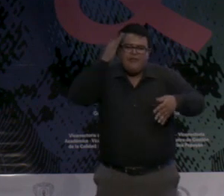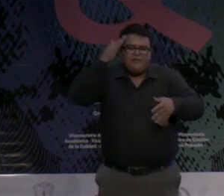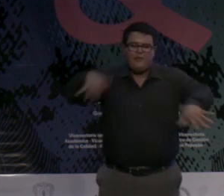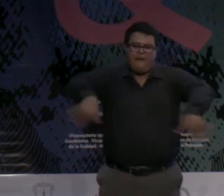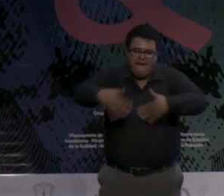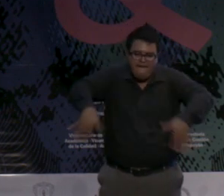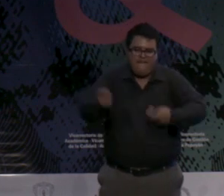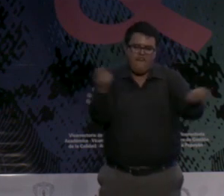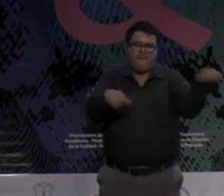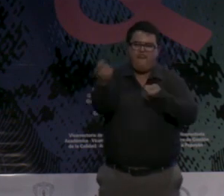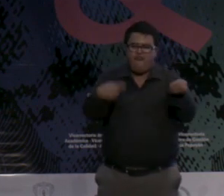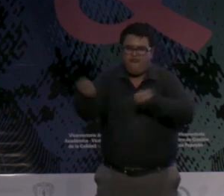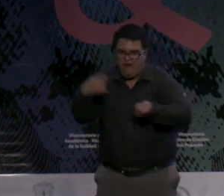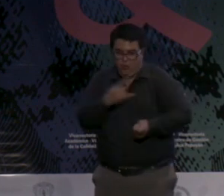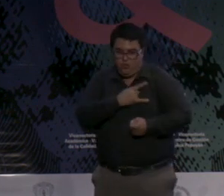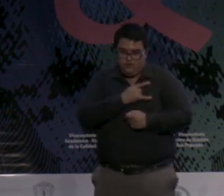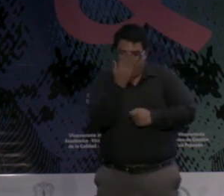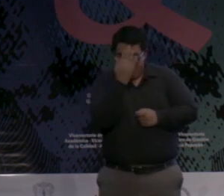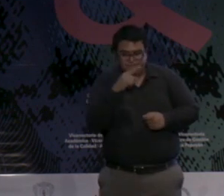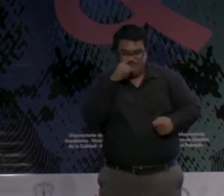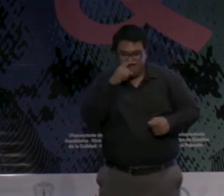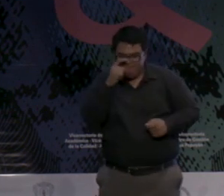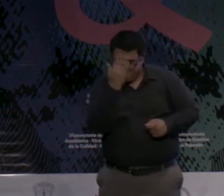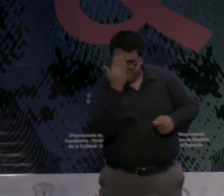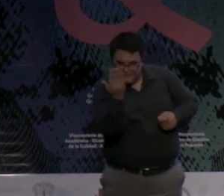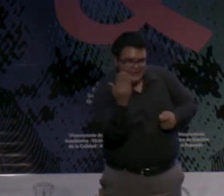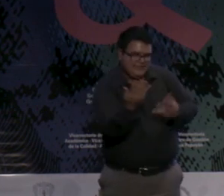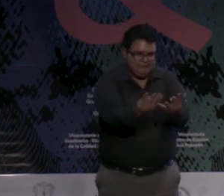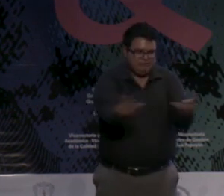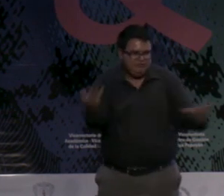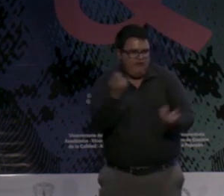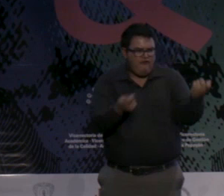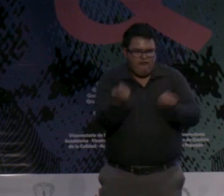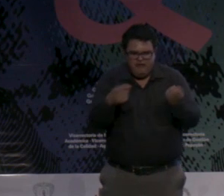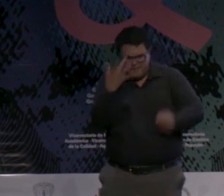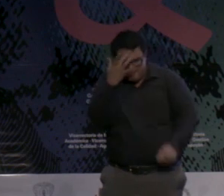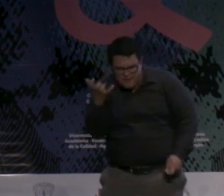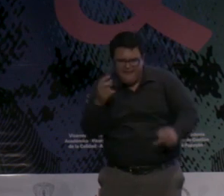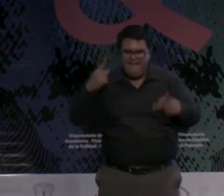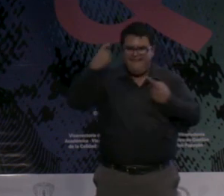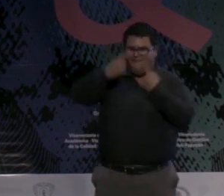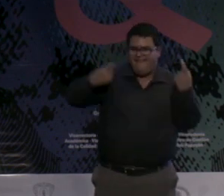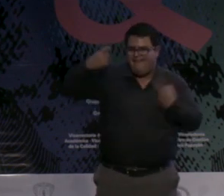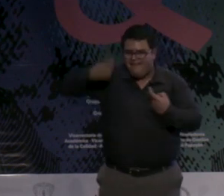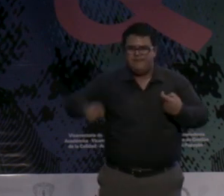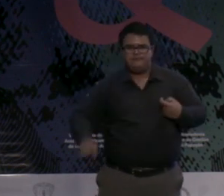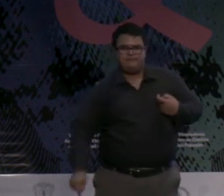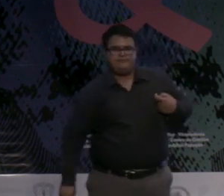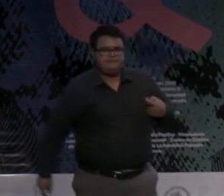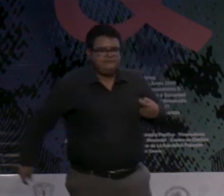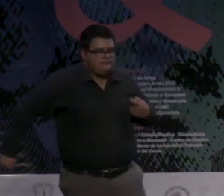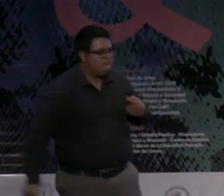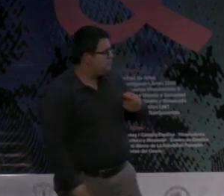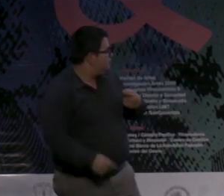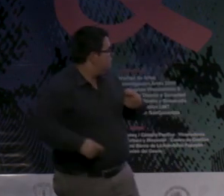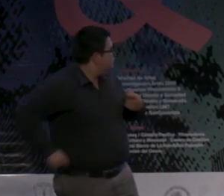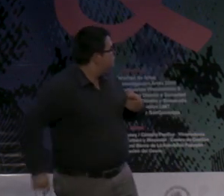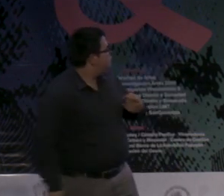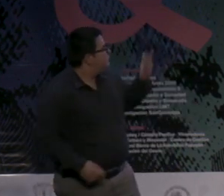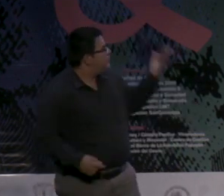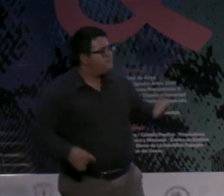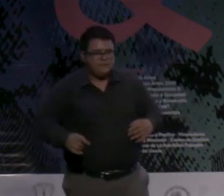vicerrectoría que lo llamamos el Museo del Andén. El proyecto planteaba un trabajo a partir de acciones artísticas y performáticas para